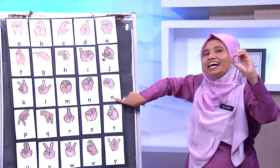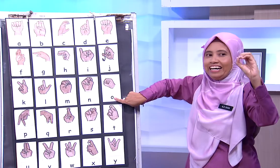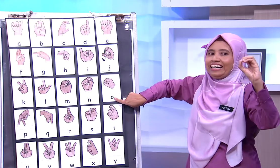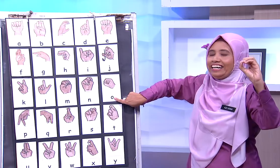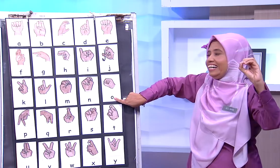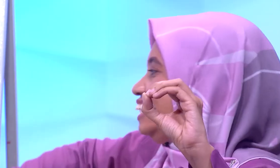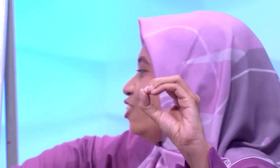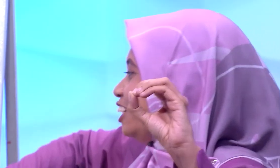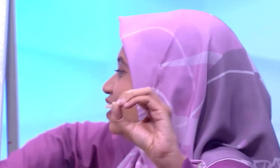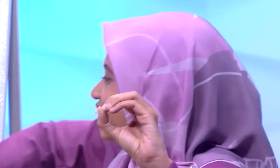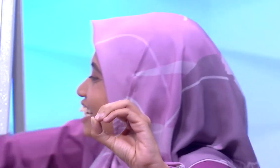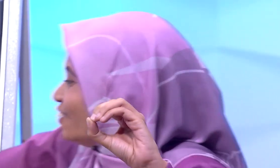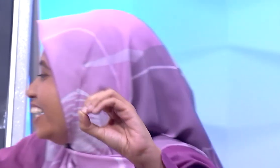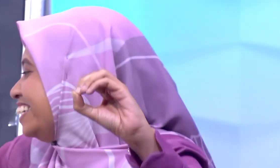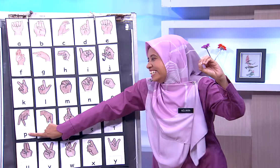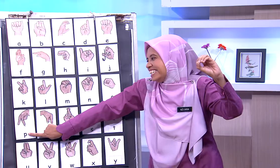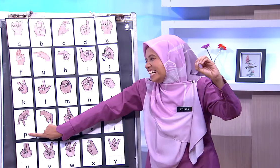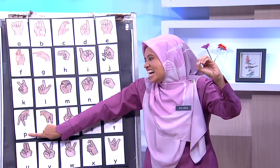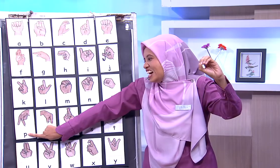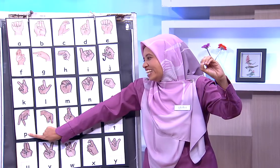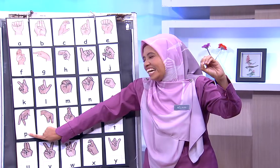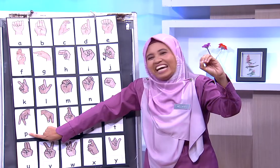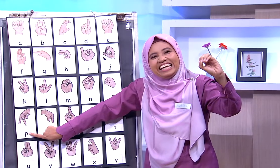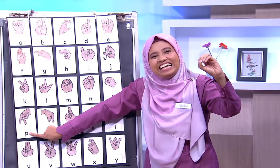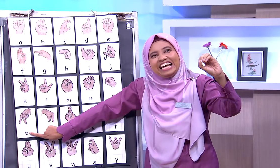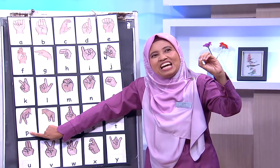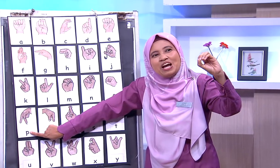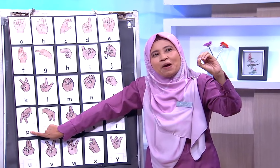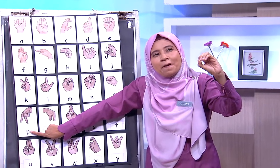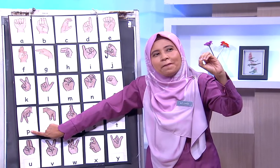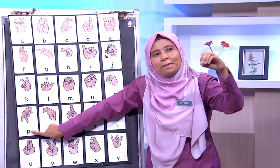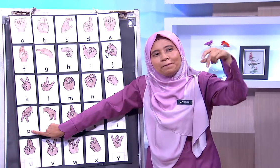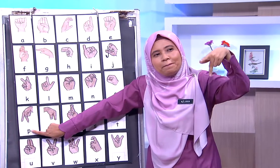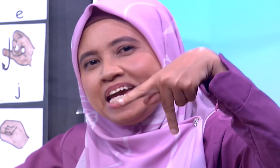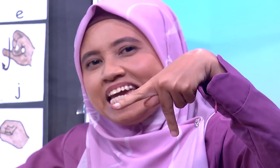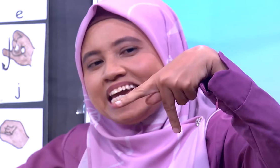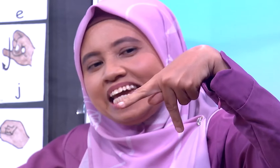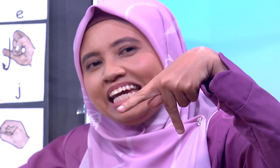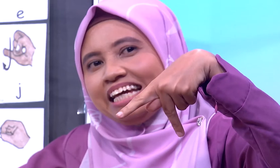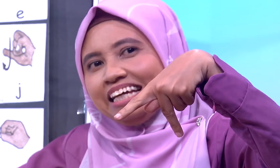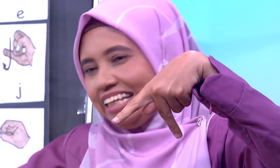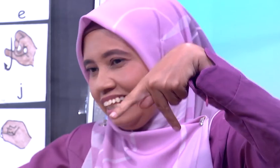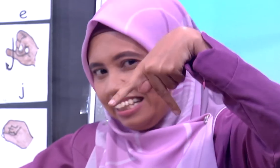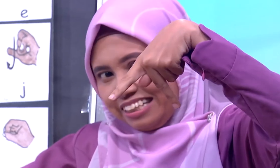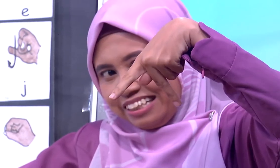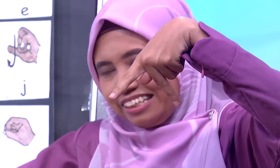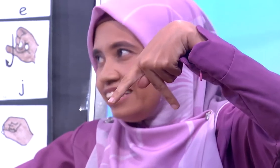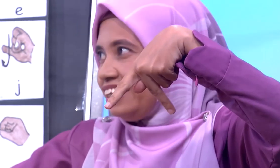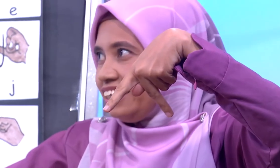Hah ninggal tidak pendek tahu oke Ini Pi Oh tadi itu Macam itu